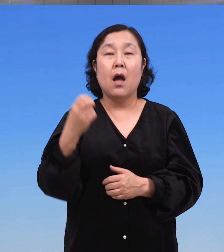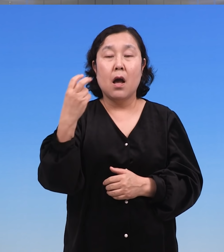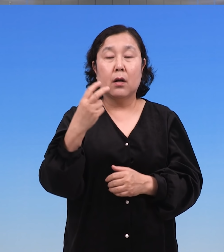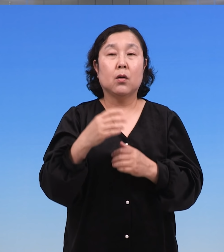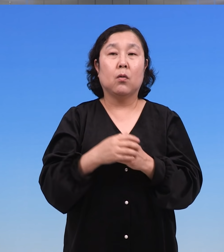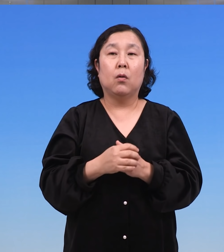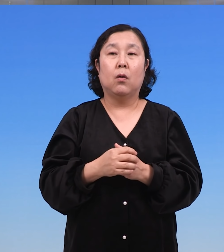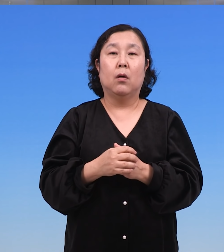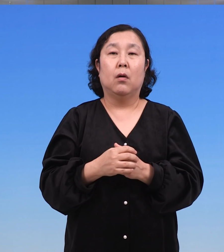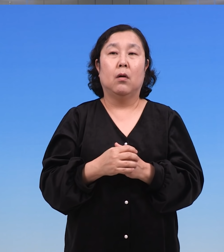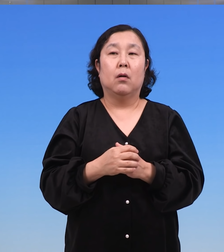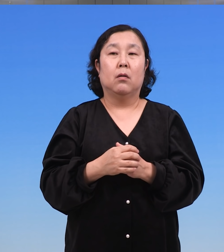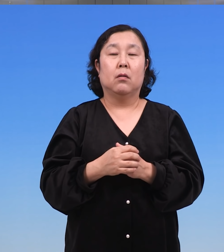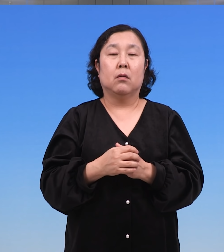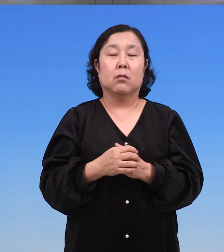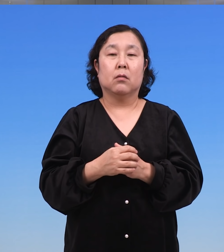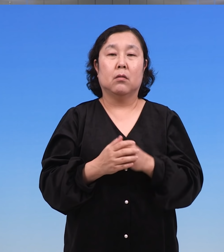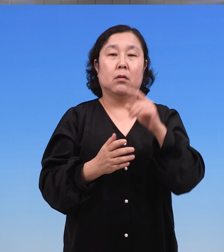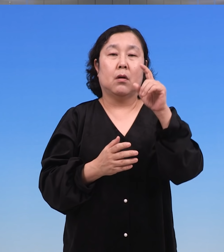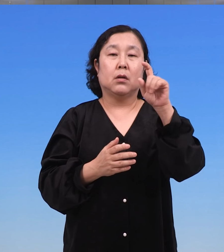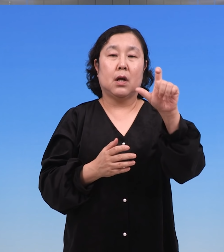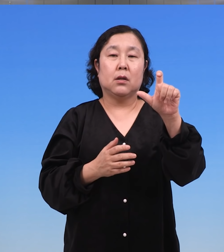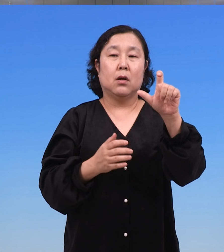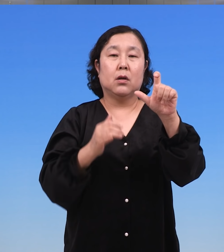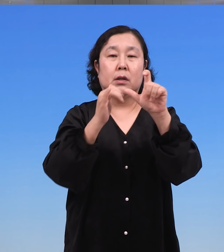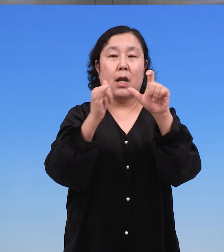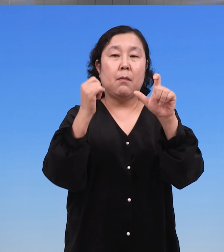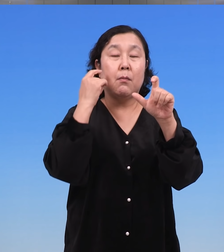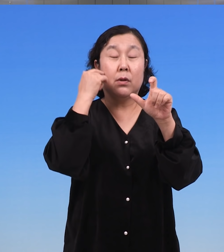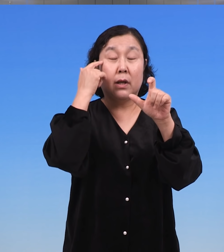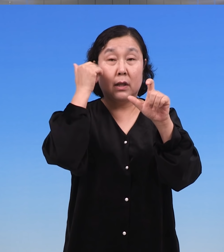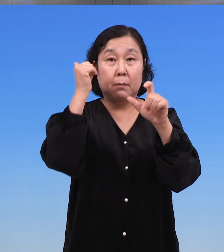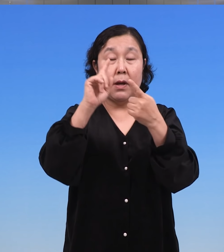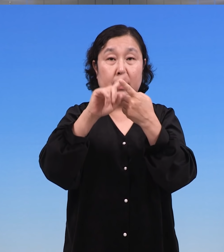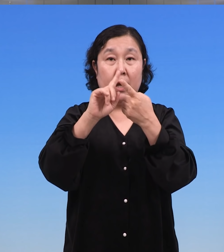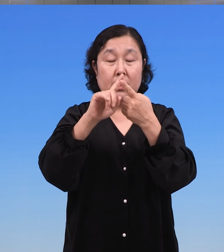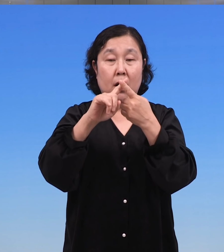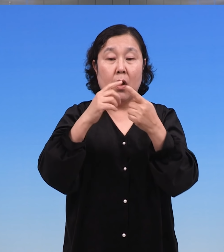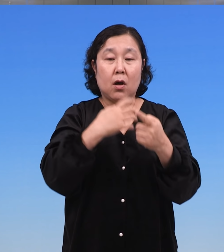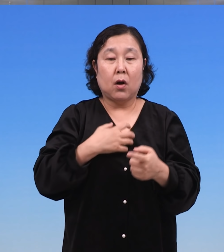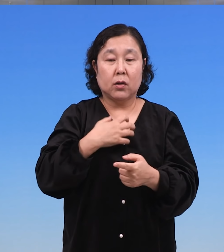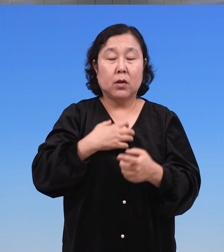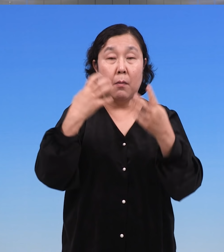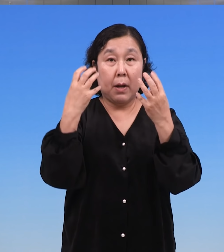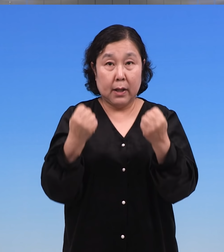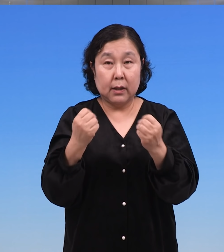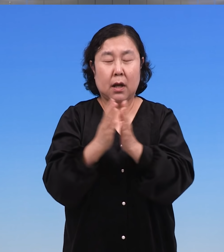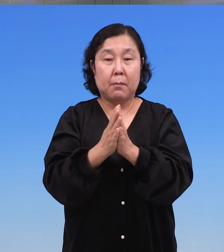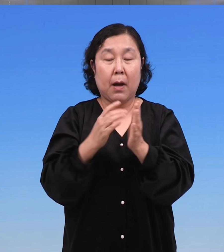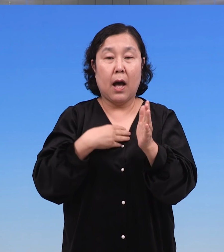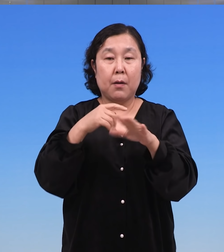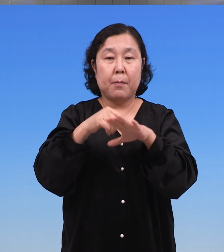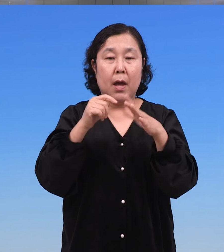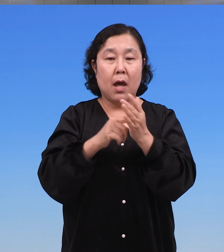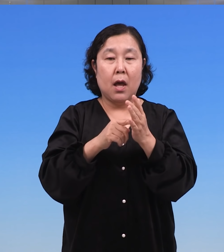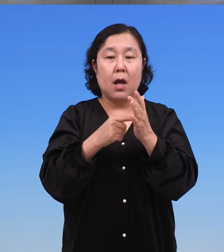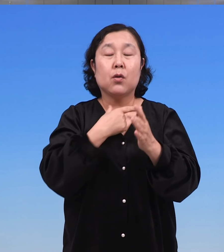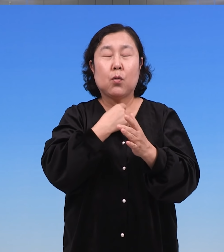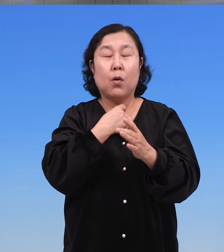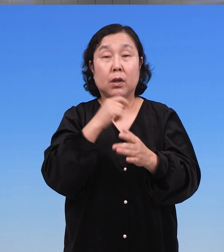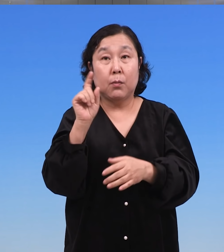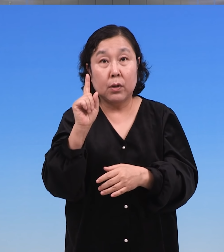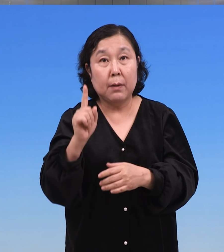하면은 외부에서 세우게 될 15명의 목사님들에 대해 걱정을 많이 하시는데 제 마음의 소원이 이겁니다.